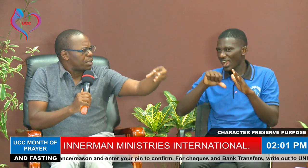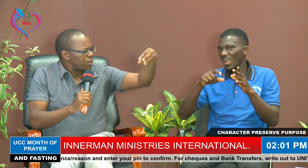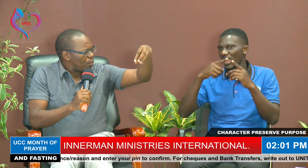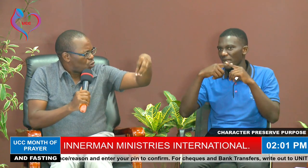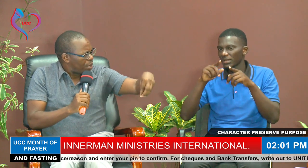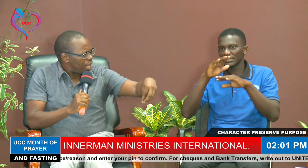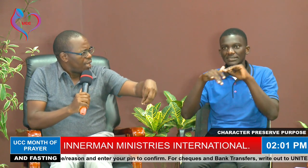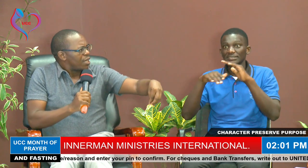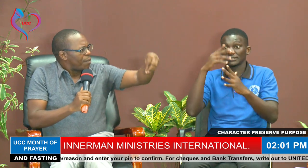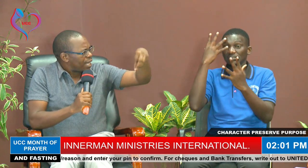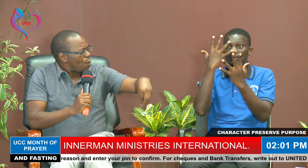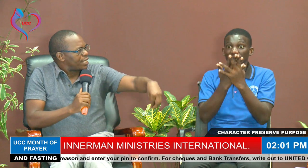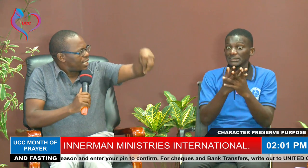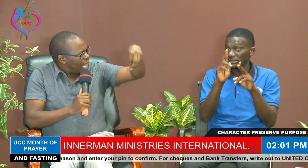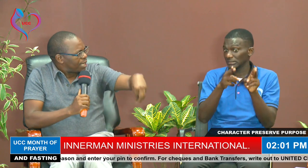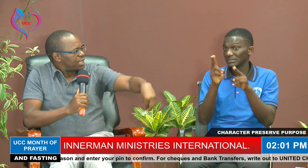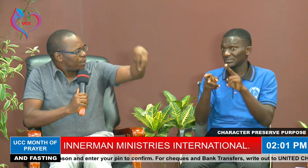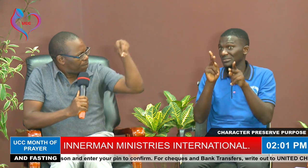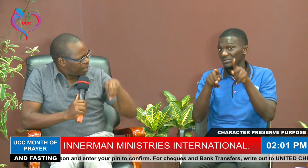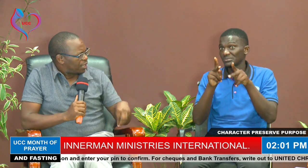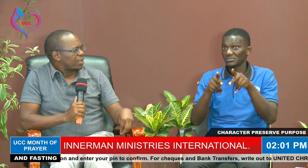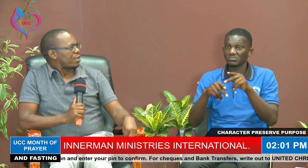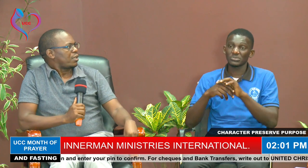bamusibira mukomera kabaka wateeka abasibebe